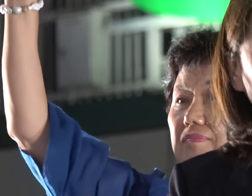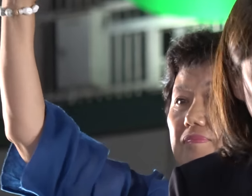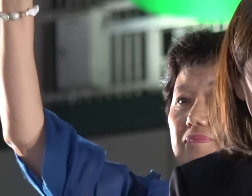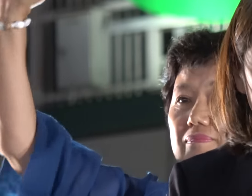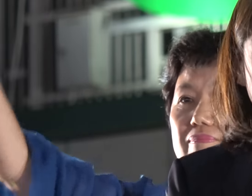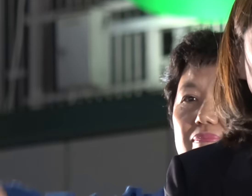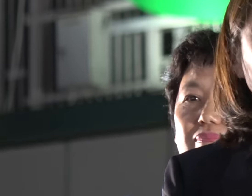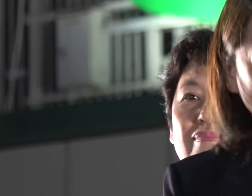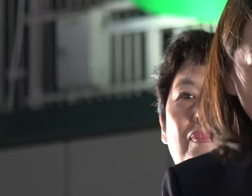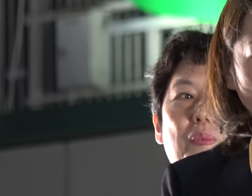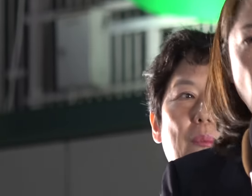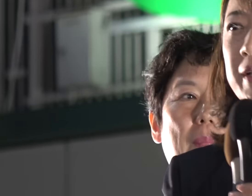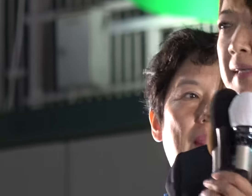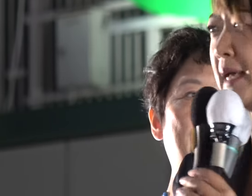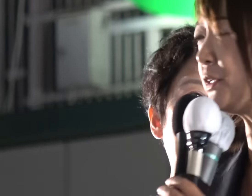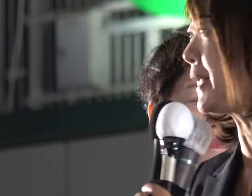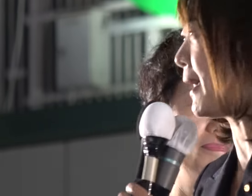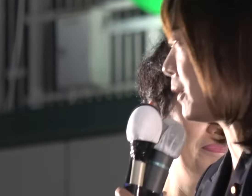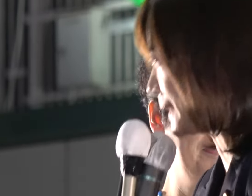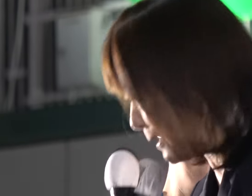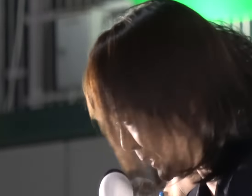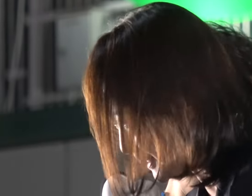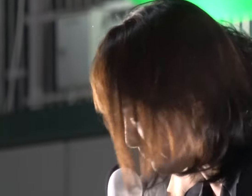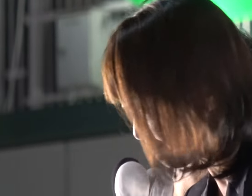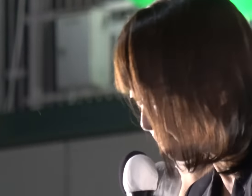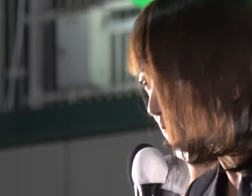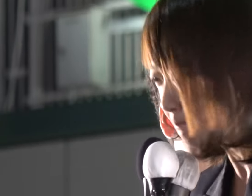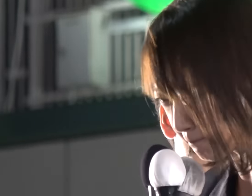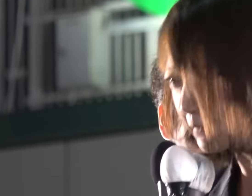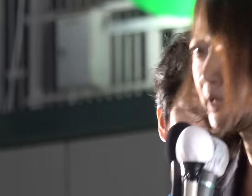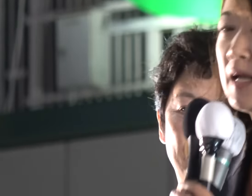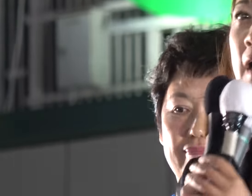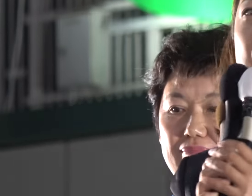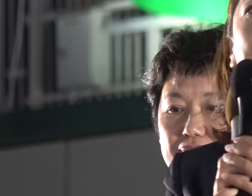望んでいる、そう思っているのでございます。